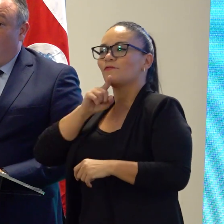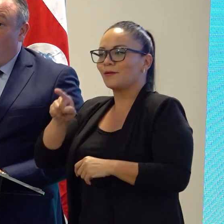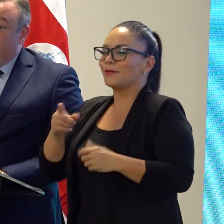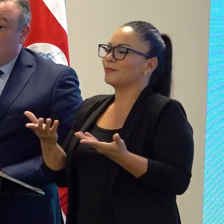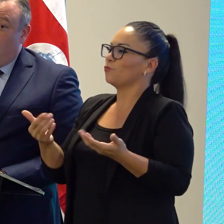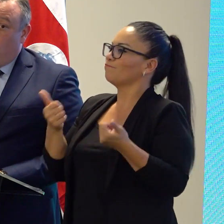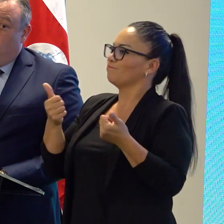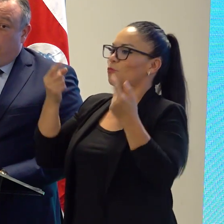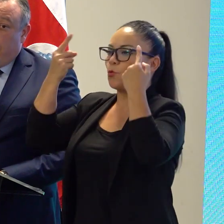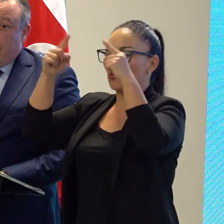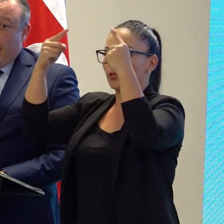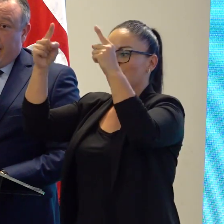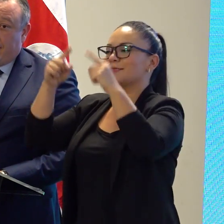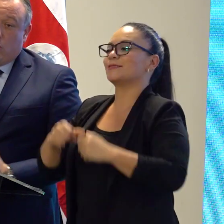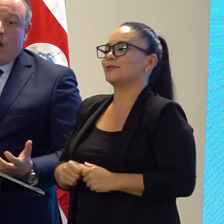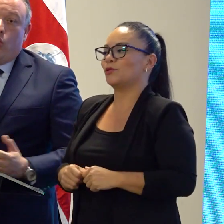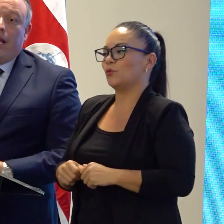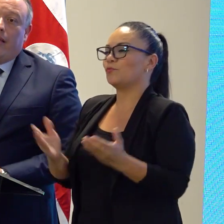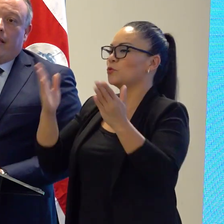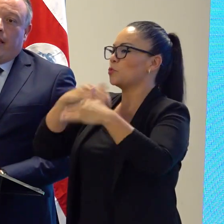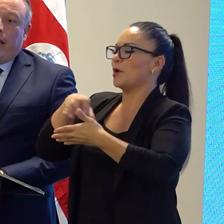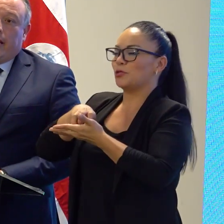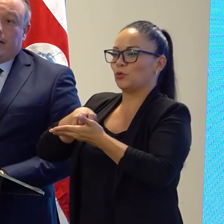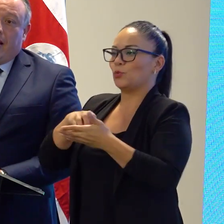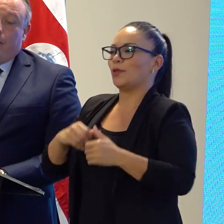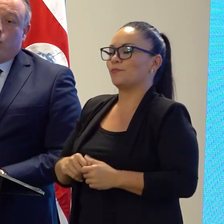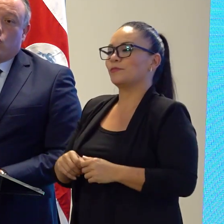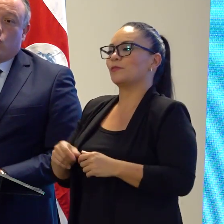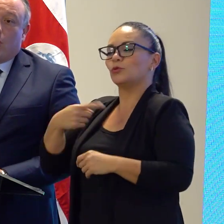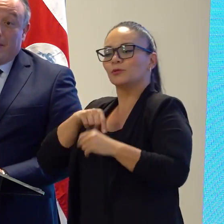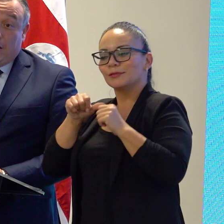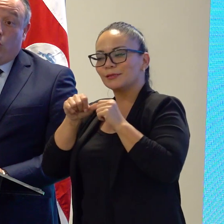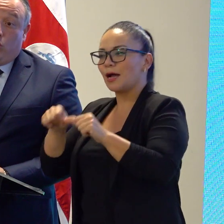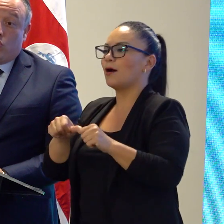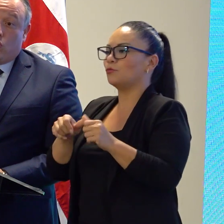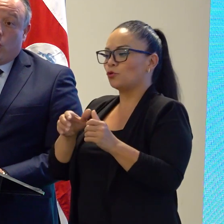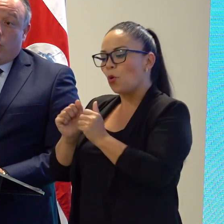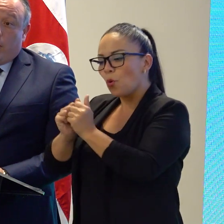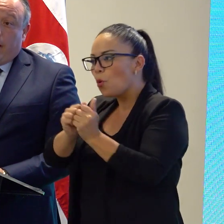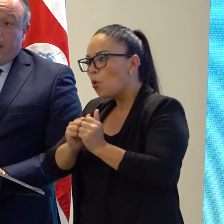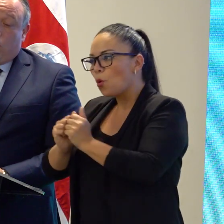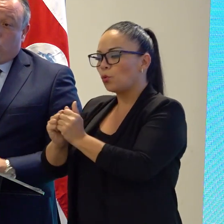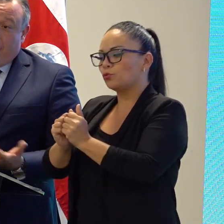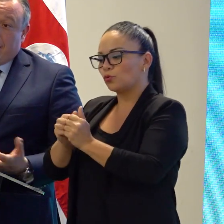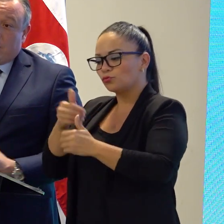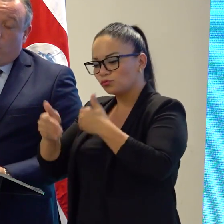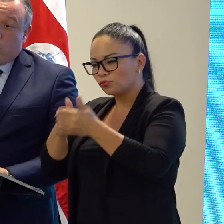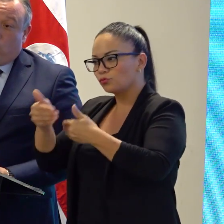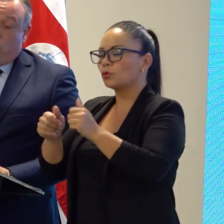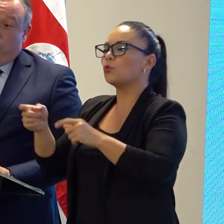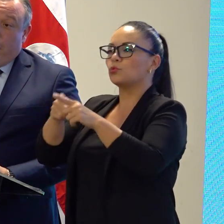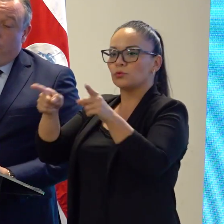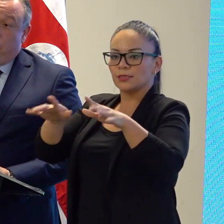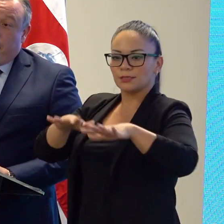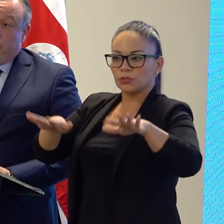un éxito y que sin duda alguna sigamos caminando juntos ustedes como